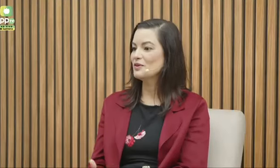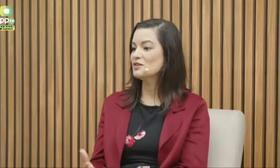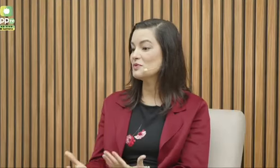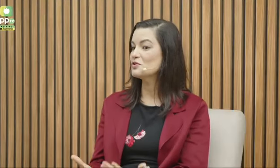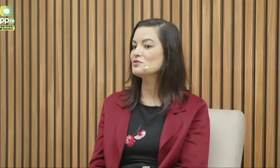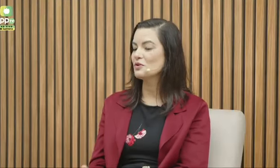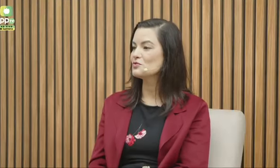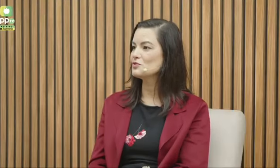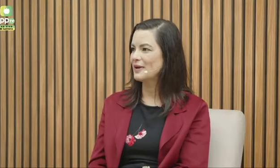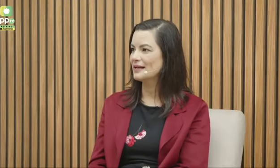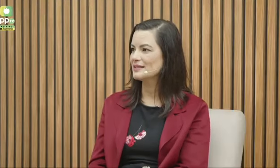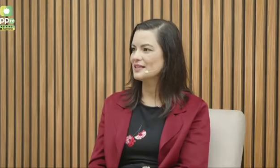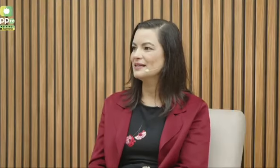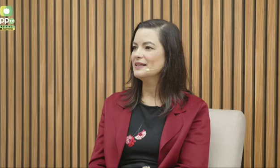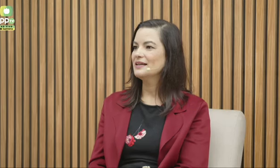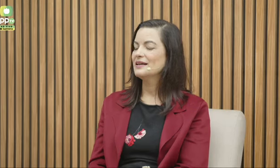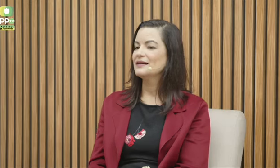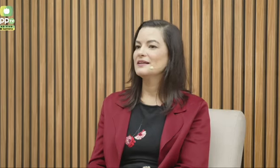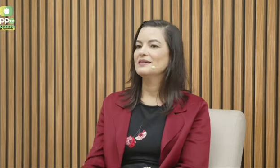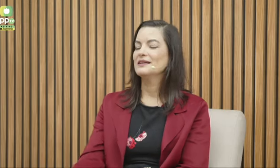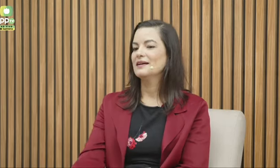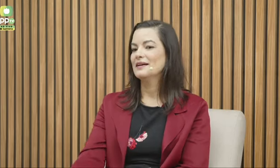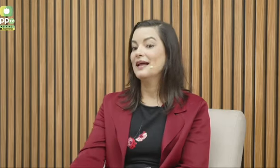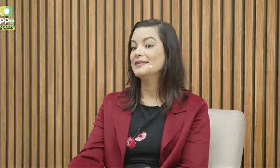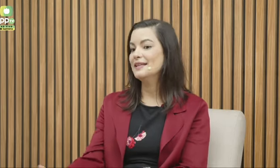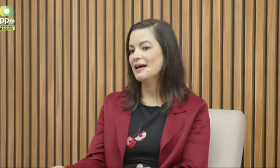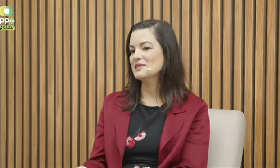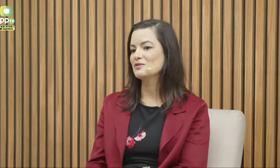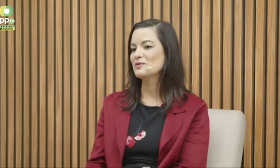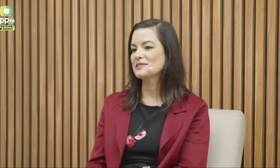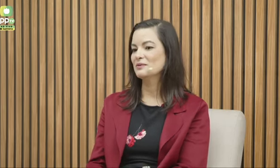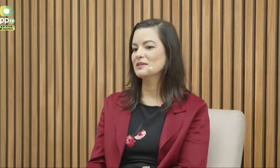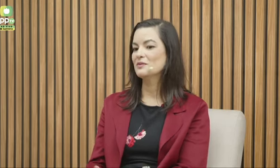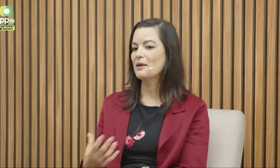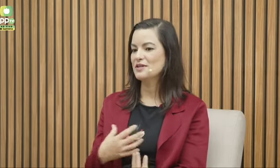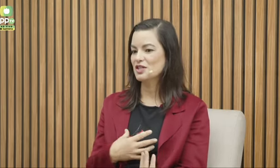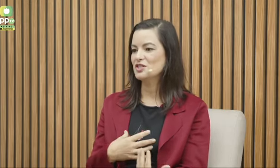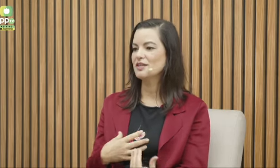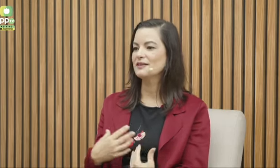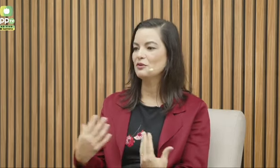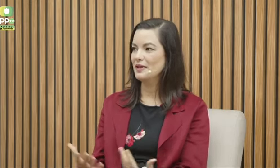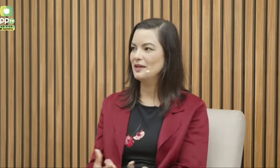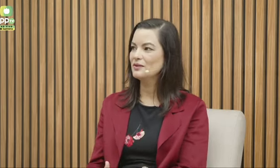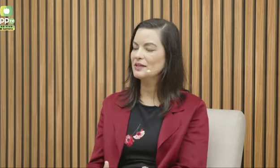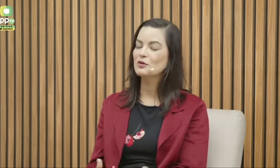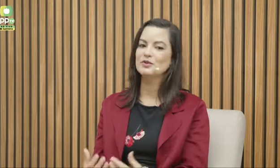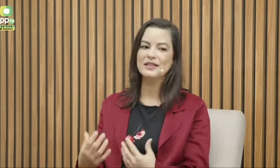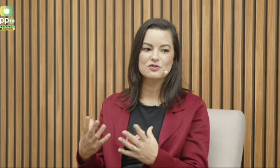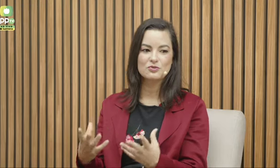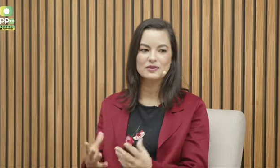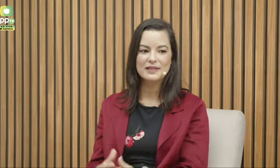as pessoas não estão acostumadas, né, a lidar com essa situação. Então, cabe a gente que está no meio, né, da comunidade surda